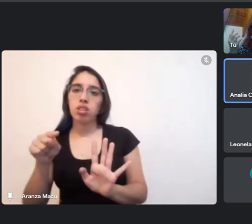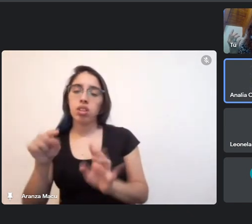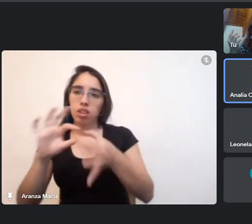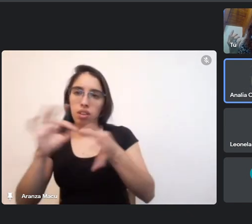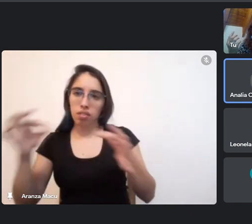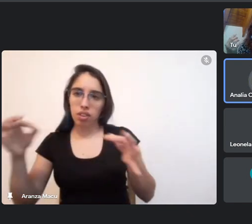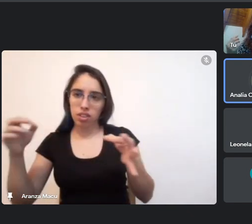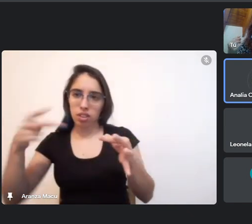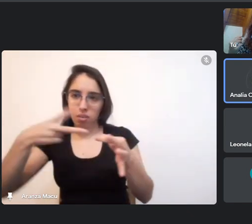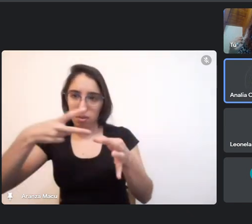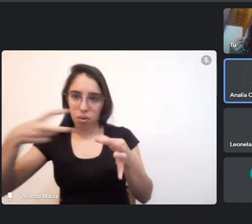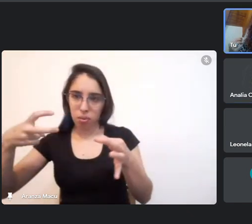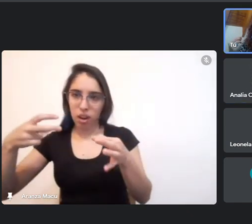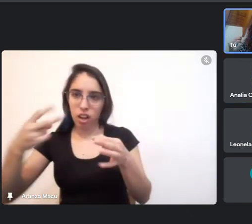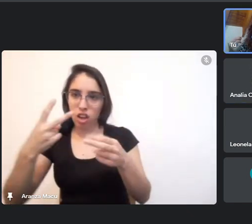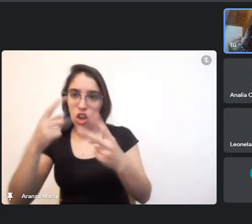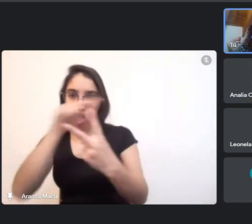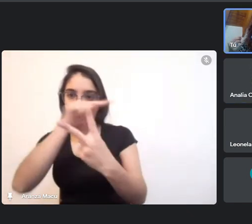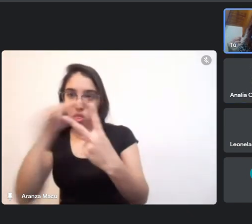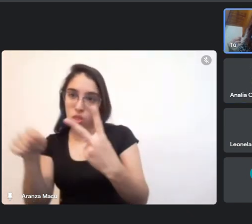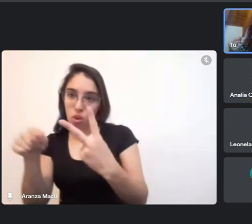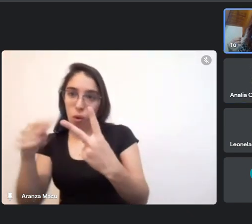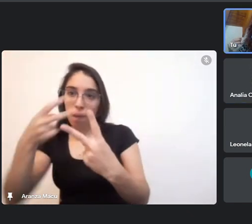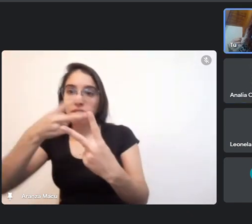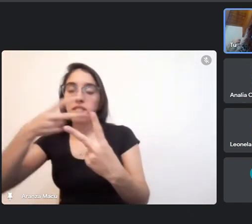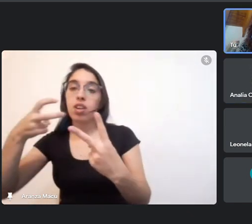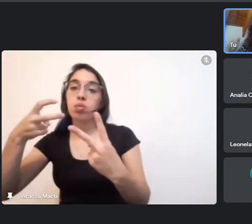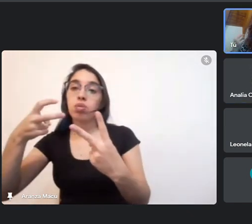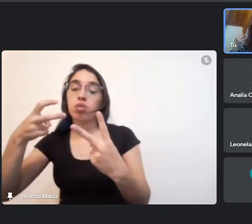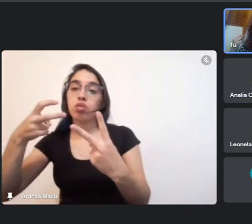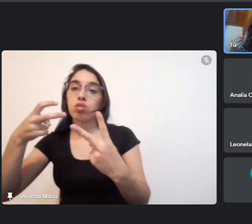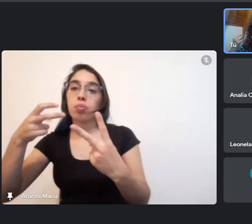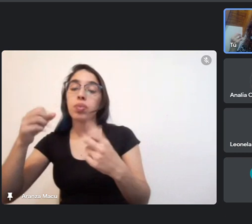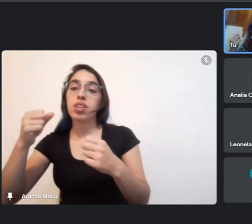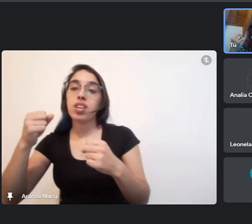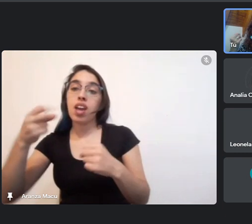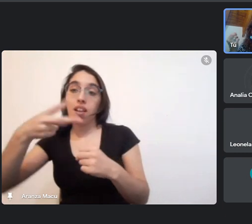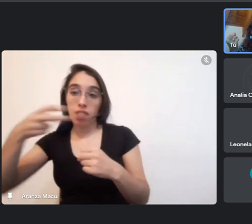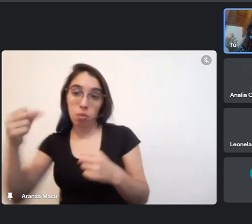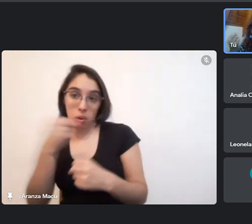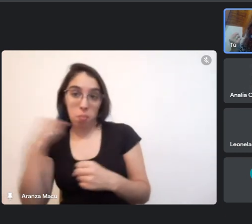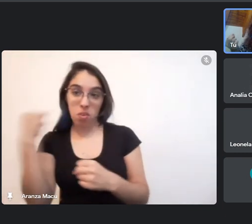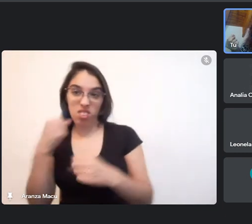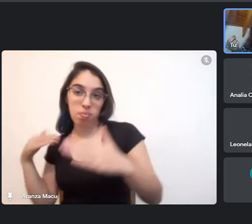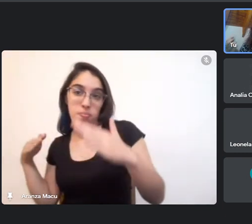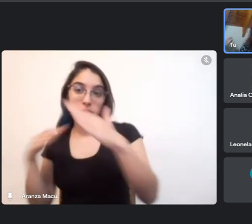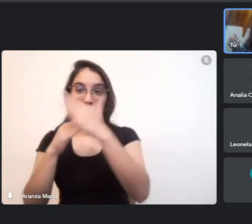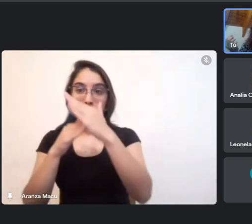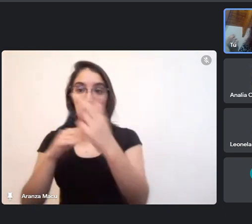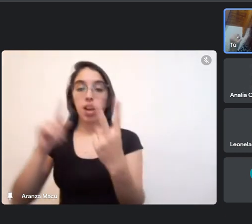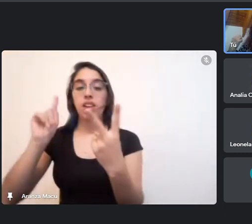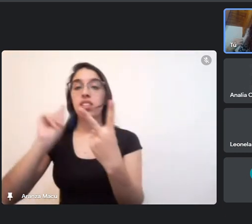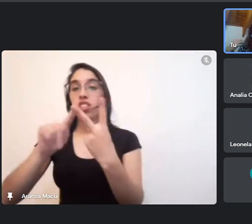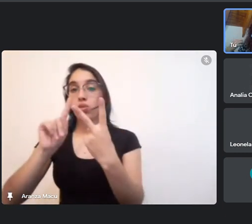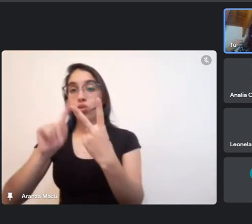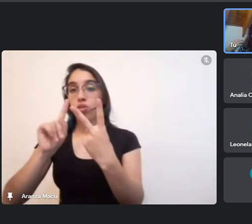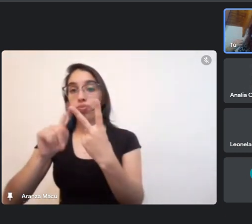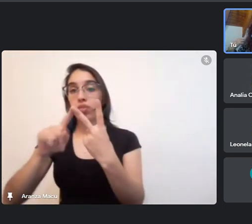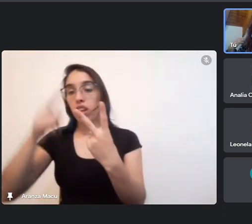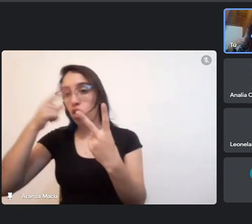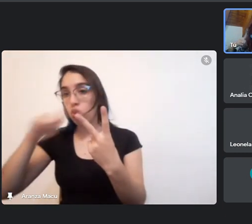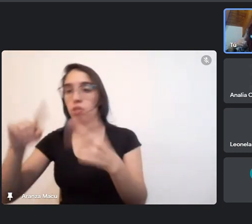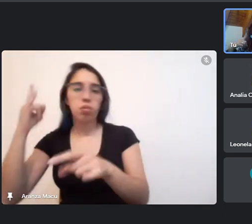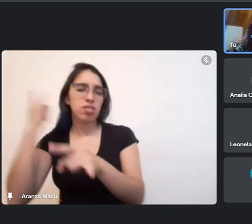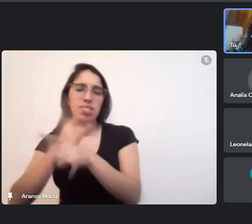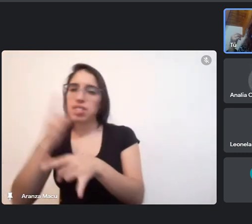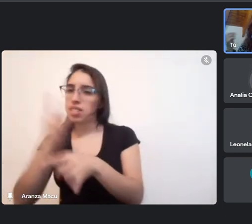verbos. Uh-huh. El más importante, el verbo principal, el que me está refiriendo a la acción, es el último. Siempre es el último. Y